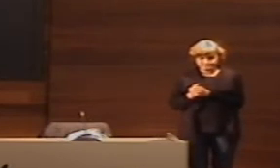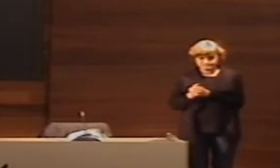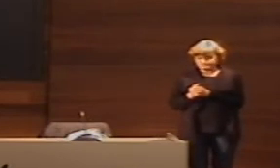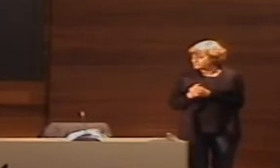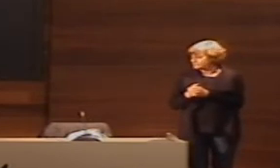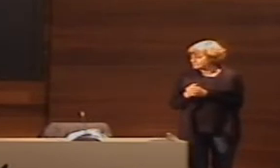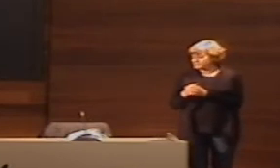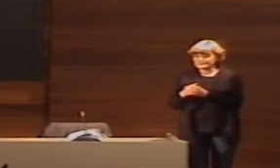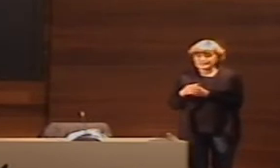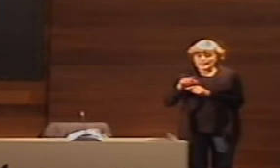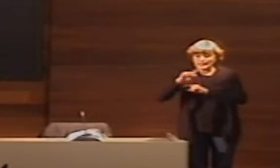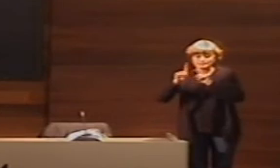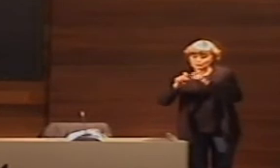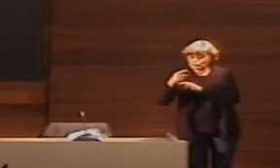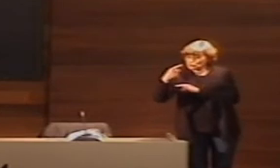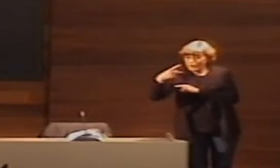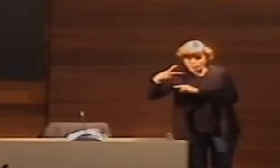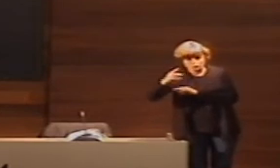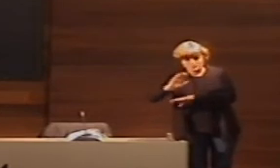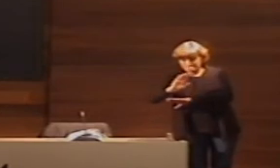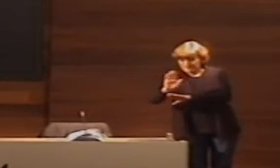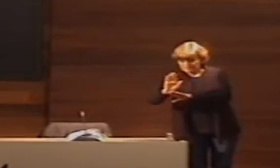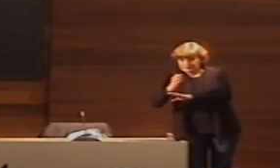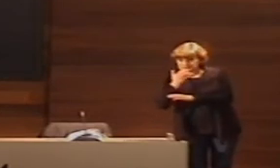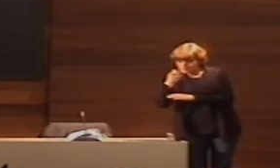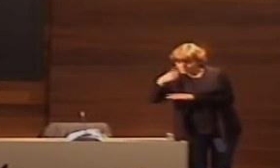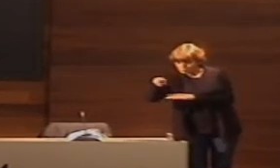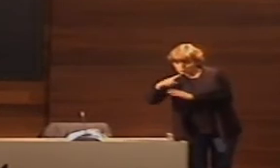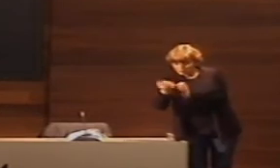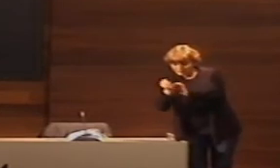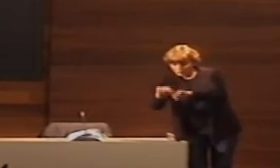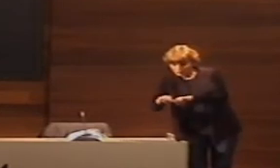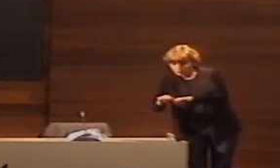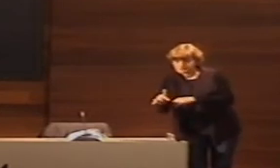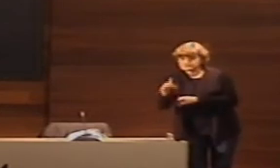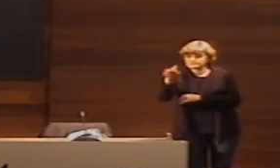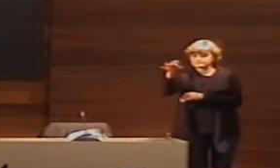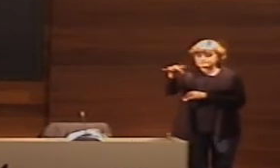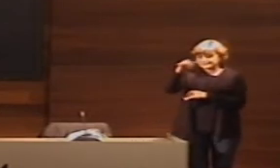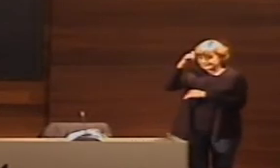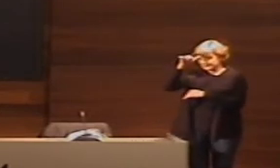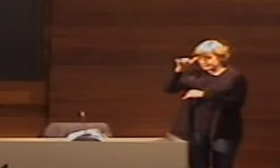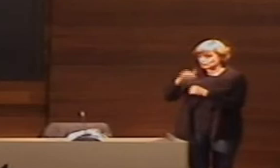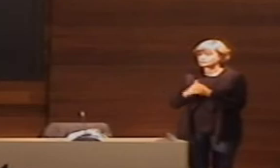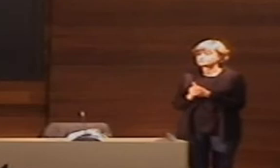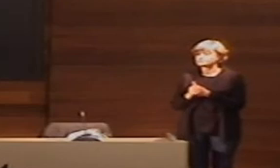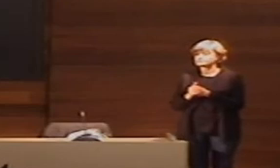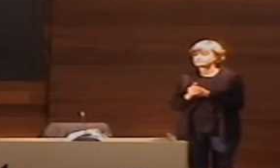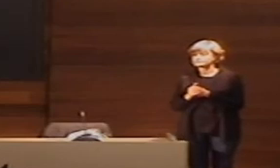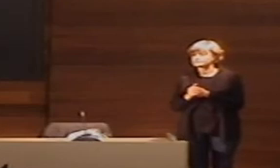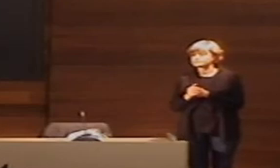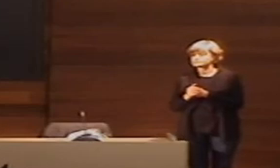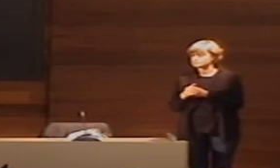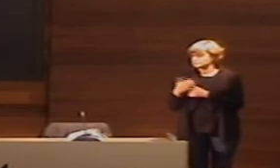Hay tiempo para un par de preguntas y yo creo que ya podemos, si os parece, ir. Sí. Hola, buena tarde, Ignasi. Mira, hace